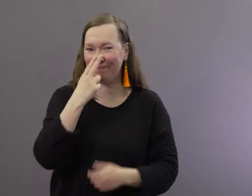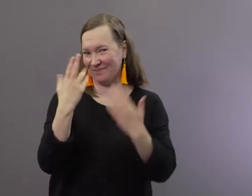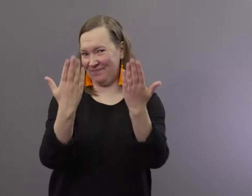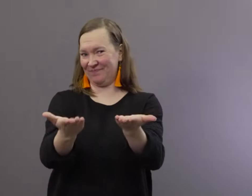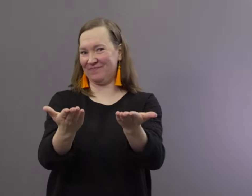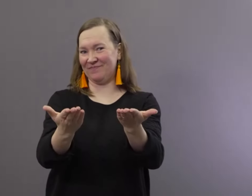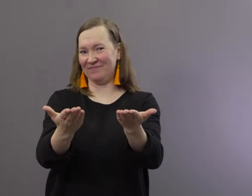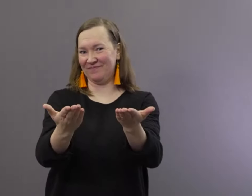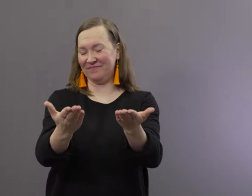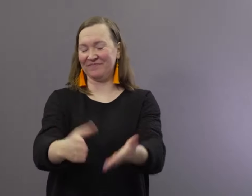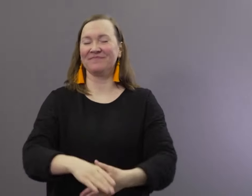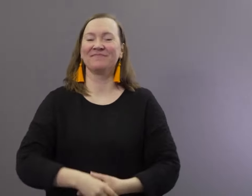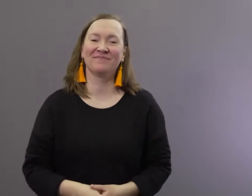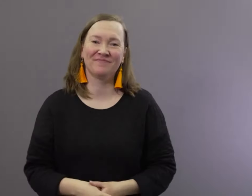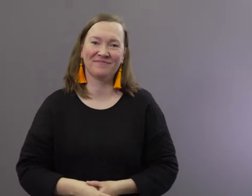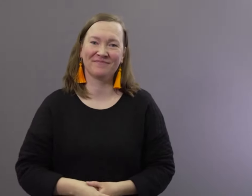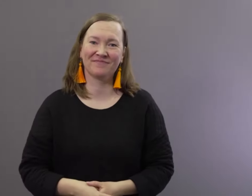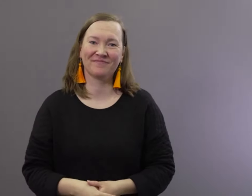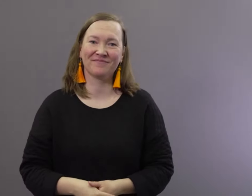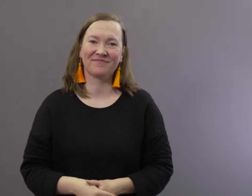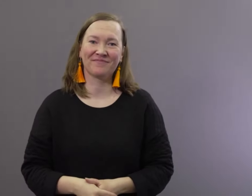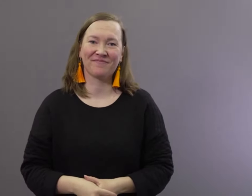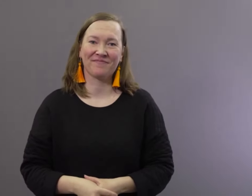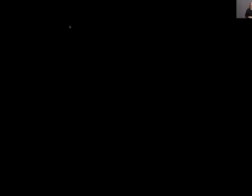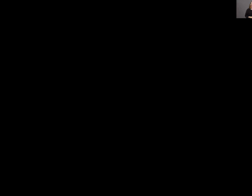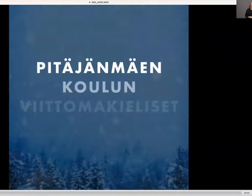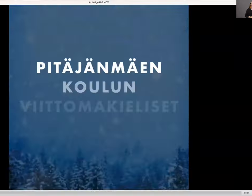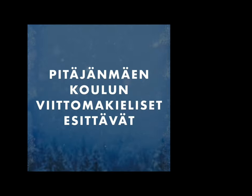Pitäjämäen koulusta, heidän tervehdyksensä. Katsotaan se tähän väliin.